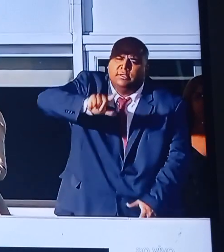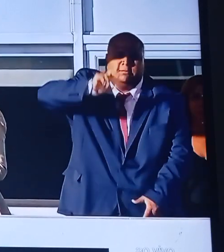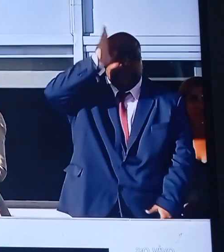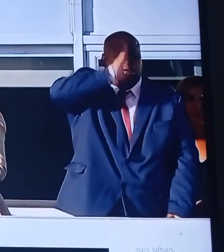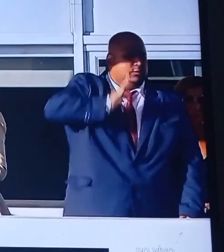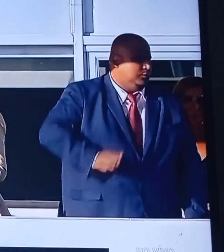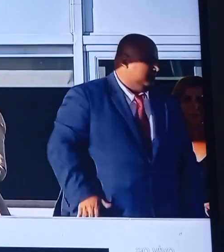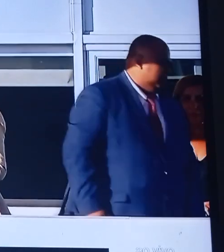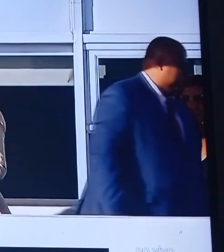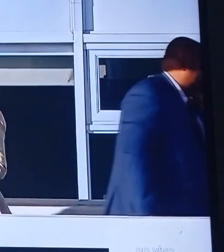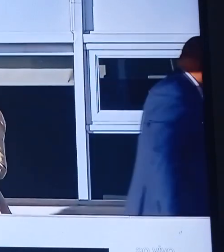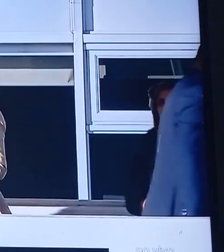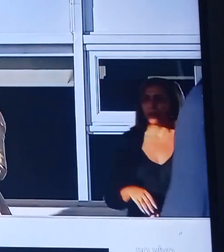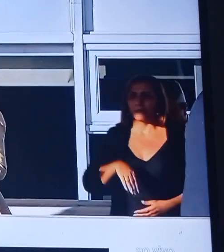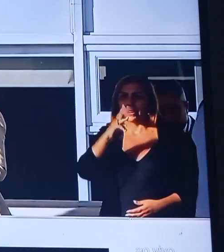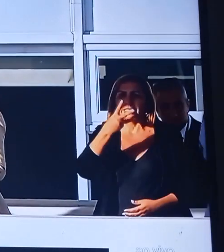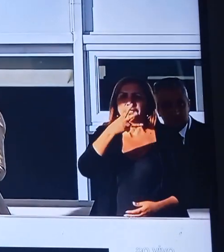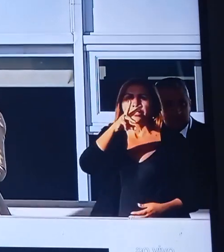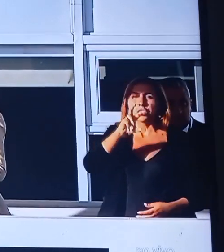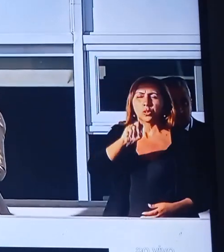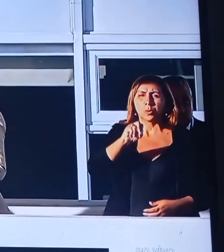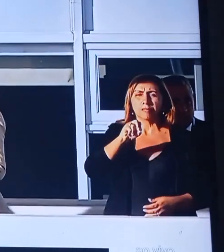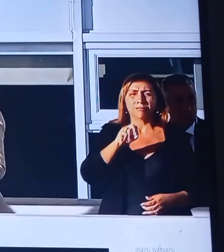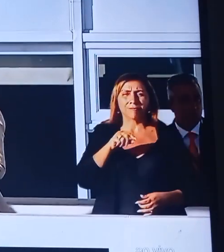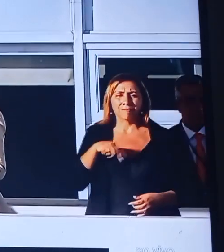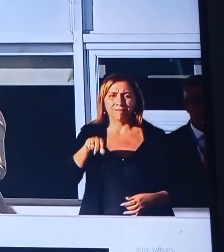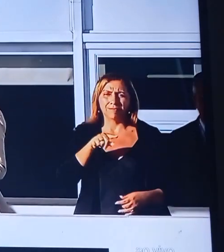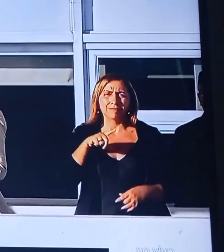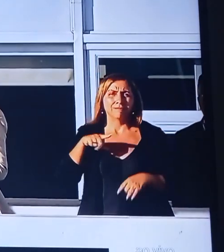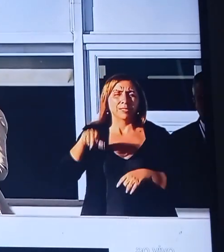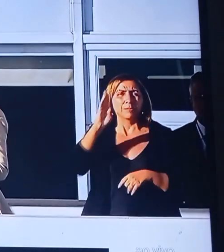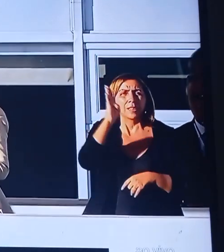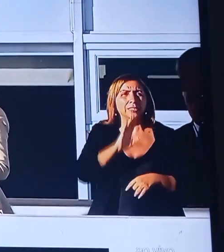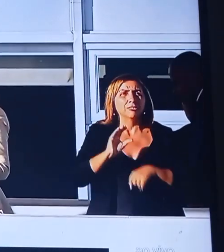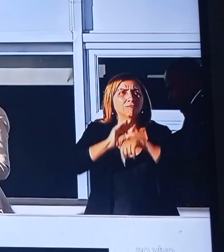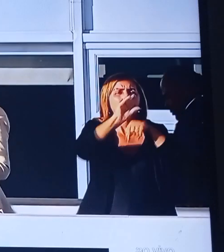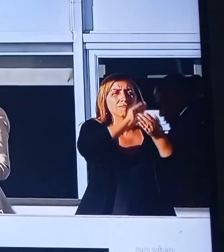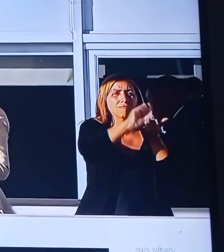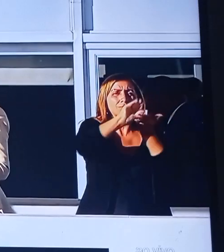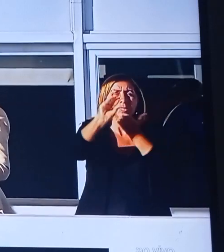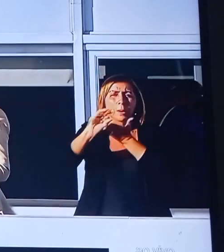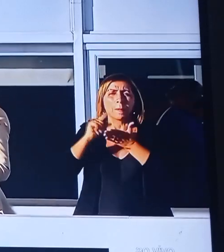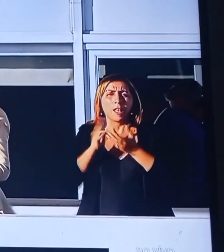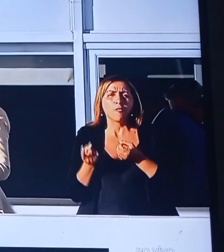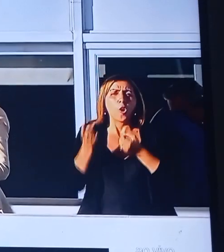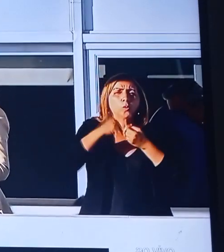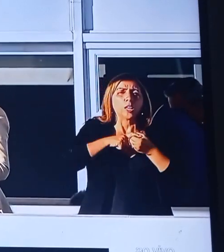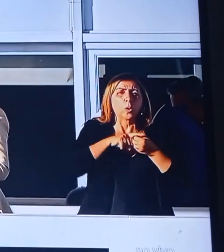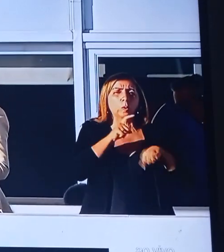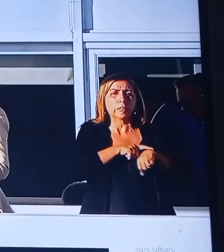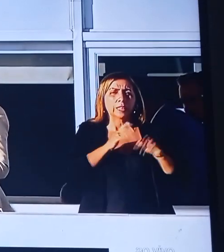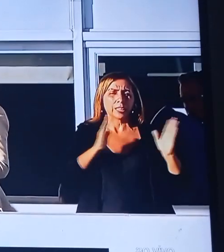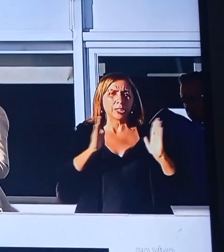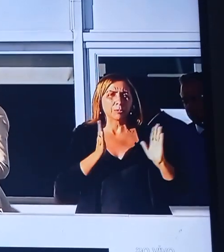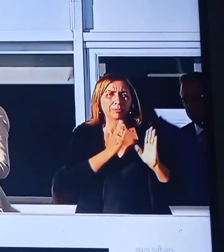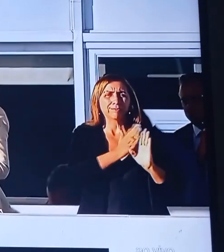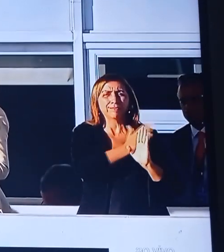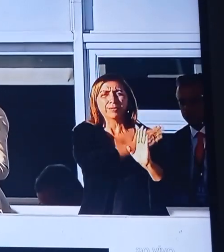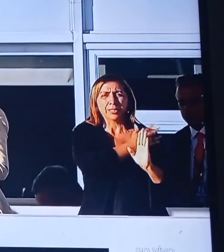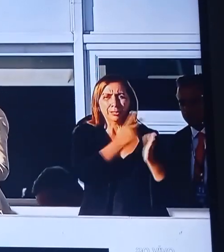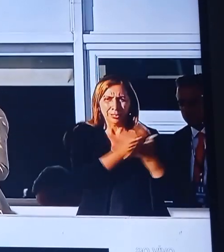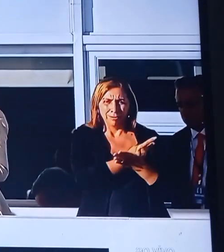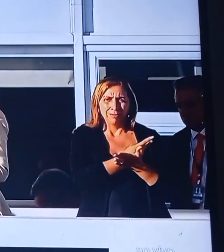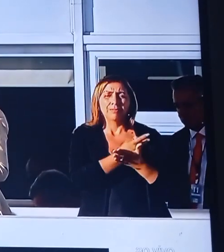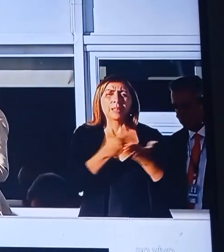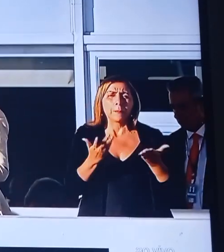de mais de 350 anos de escravidão, para recuperar o tempo e as oportunidades perdidas nesses últimos